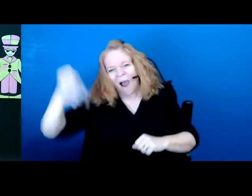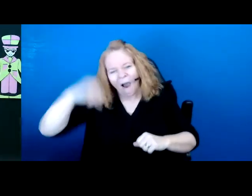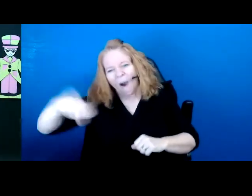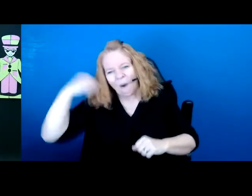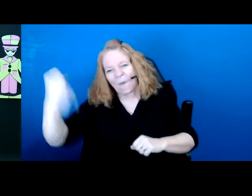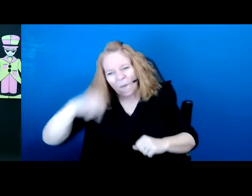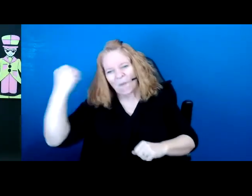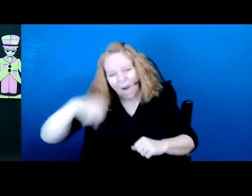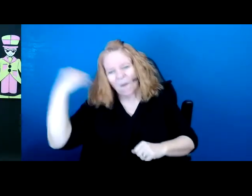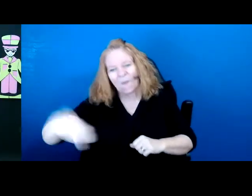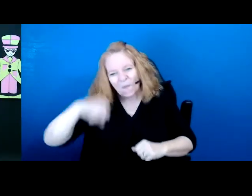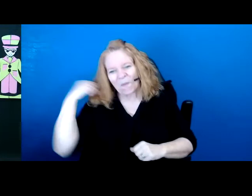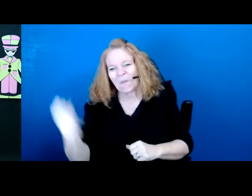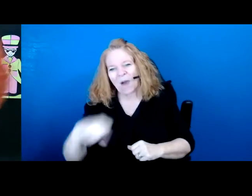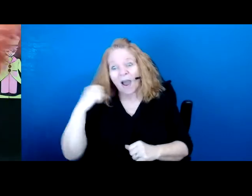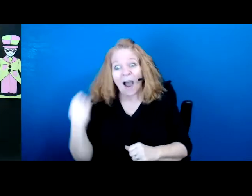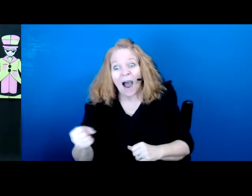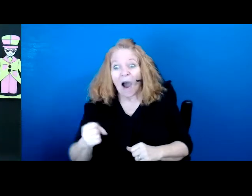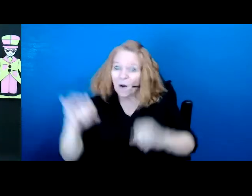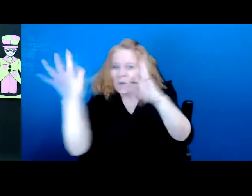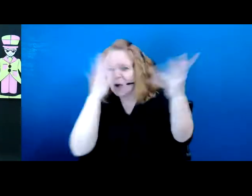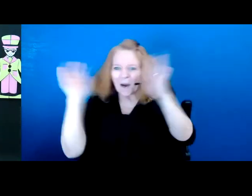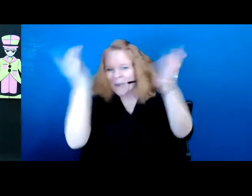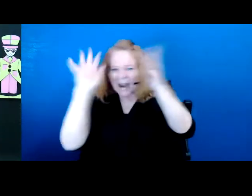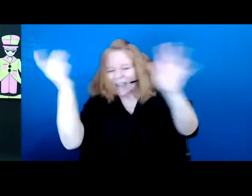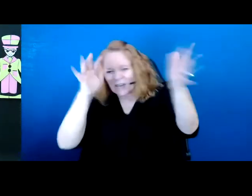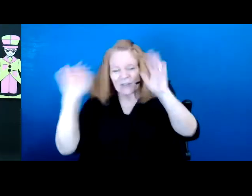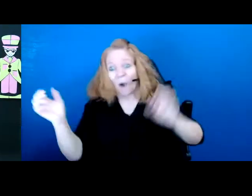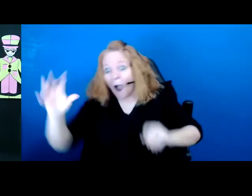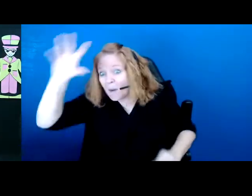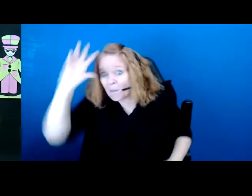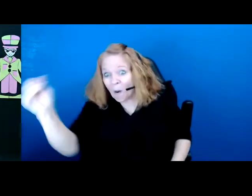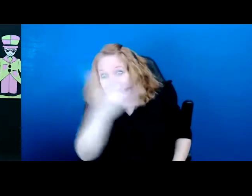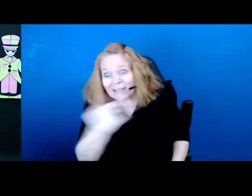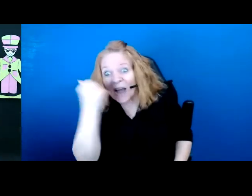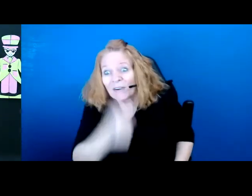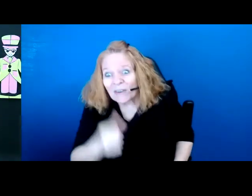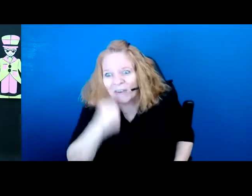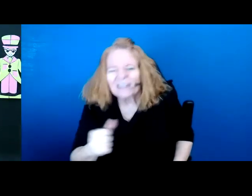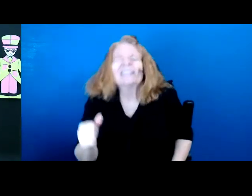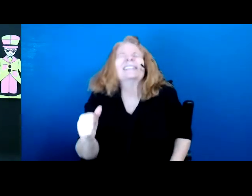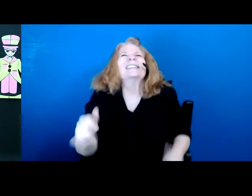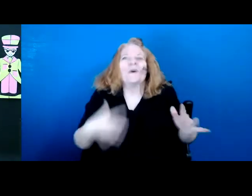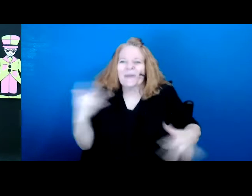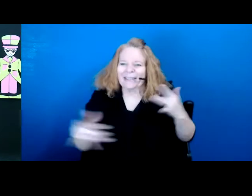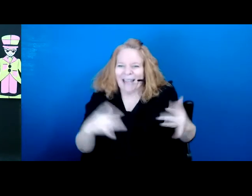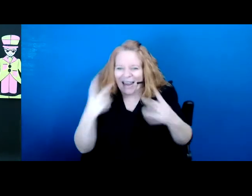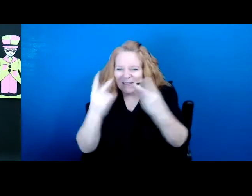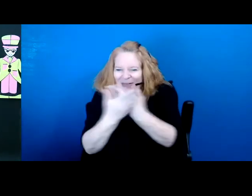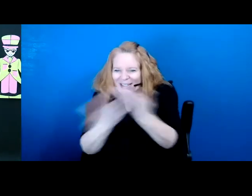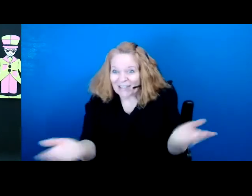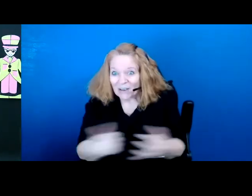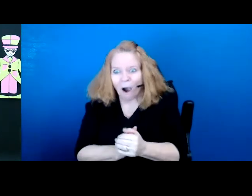un ojo ay sí book tener un niño sin niños